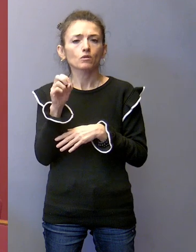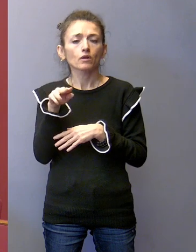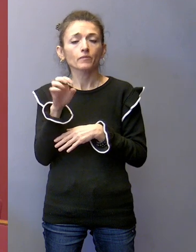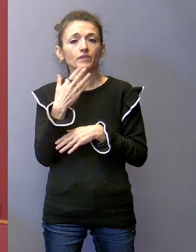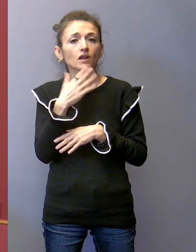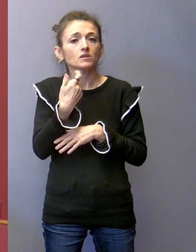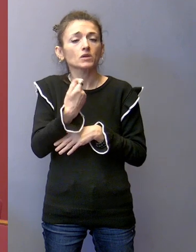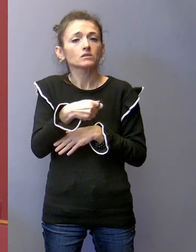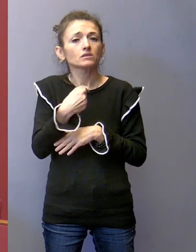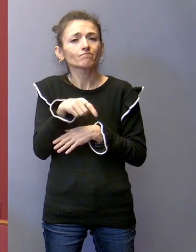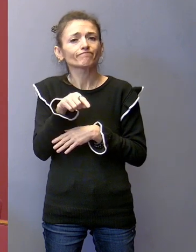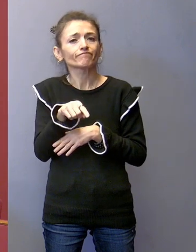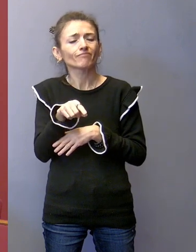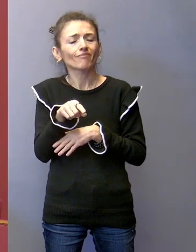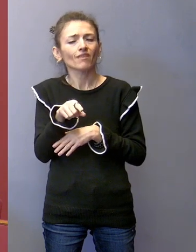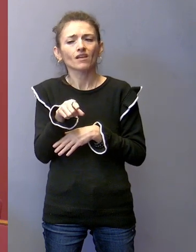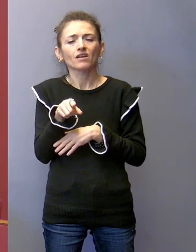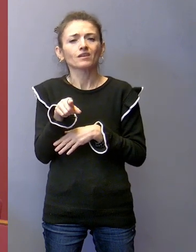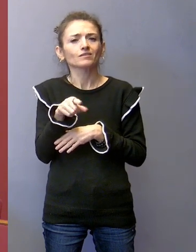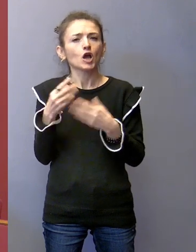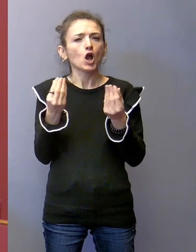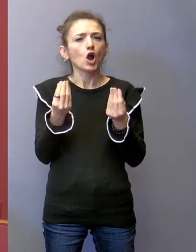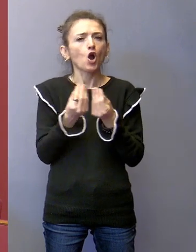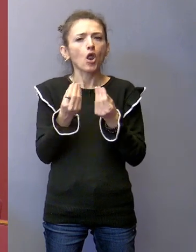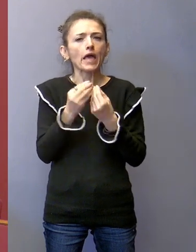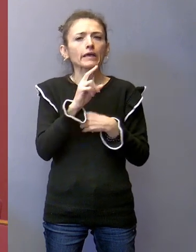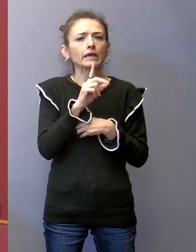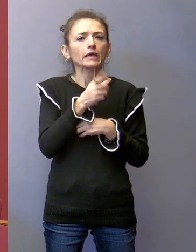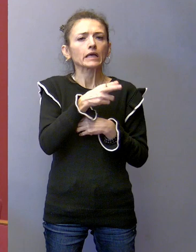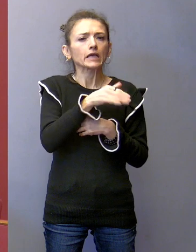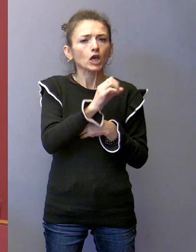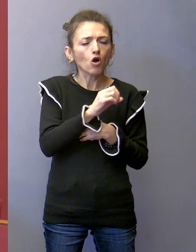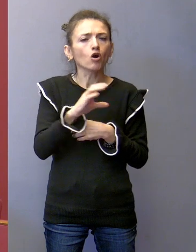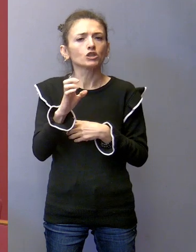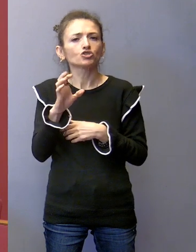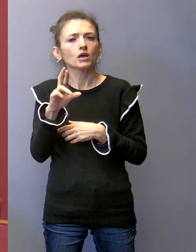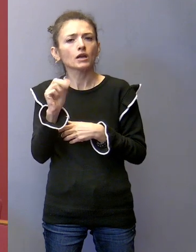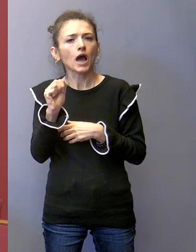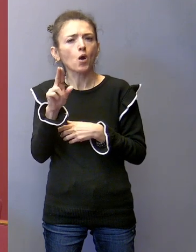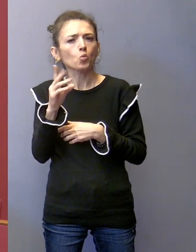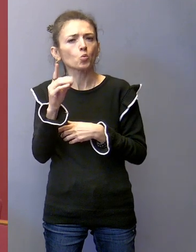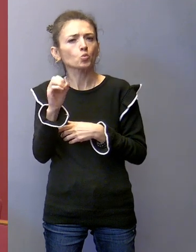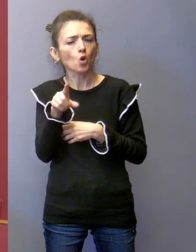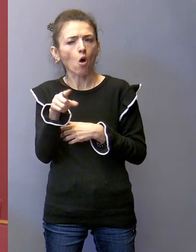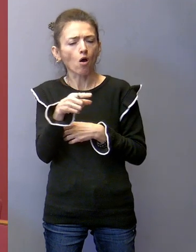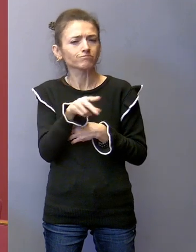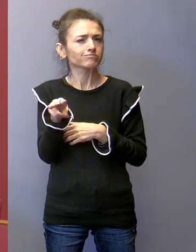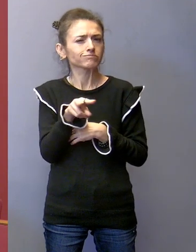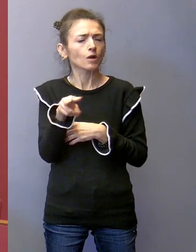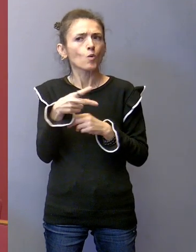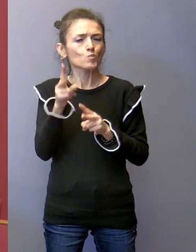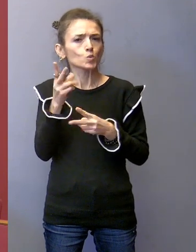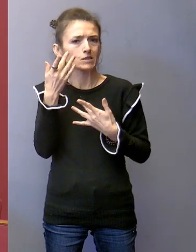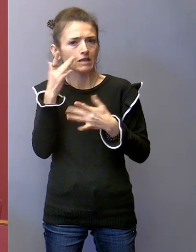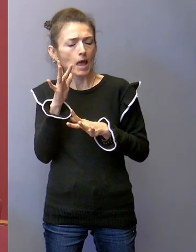ma la questione che solleva assieme ai colleghi che io e sharawdo in realtà è di per sé molto più semplice